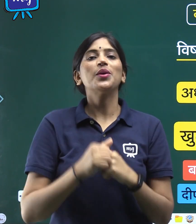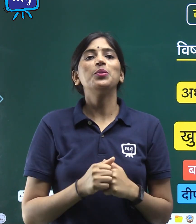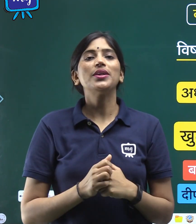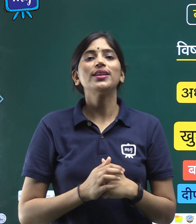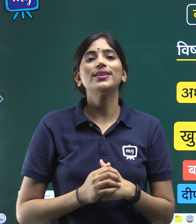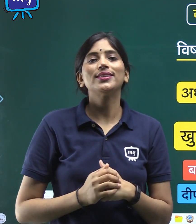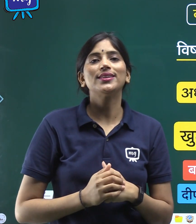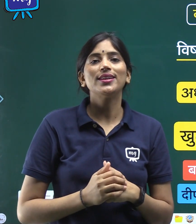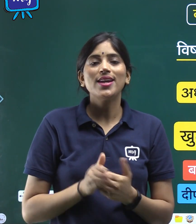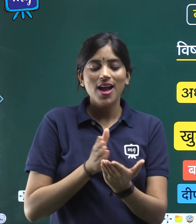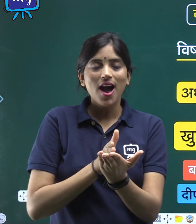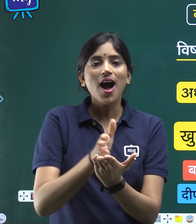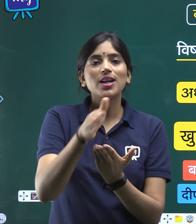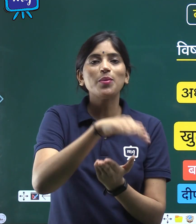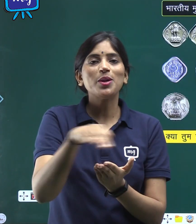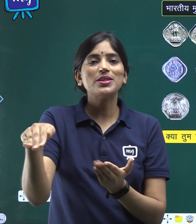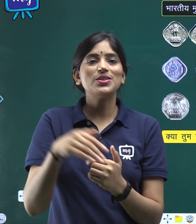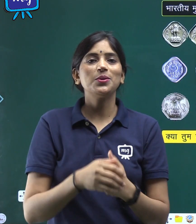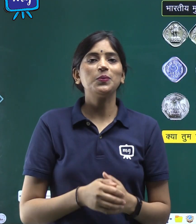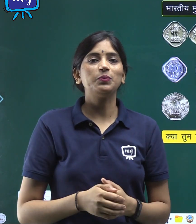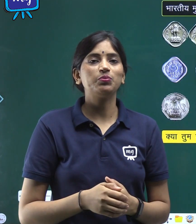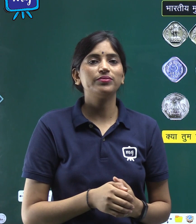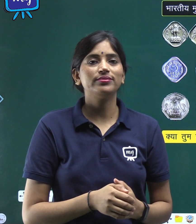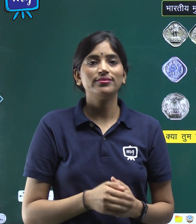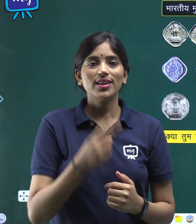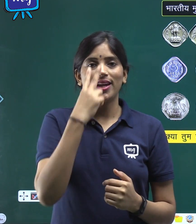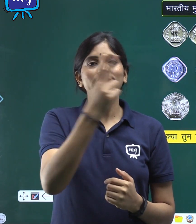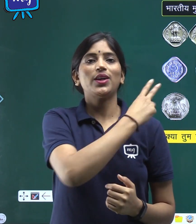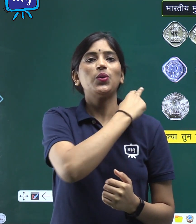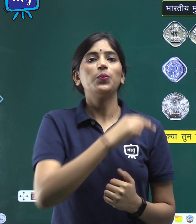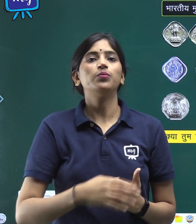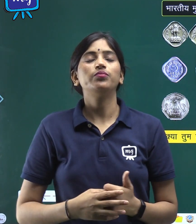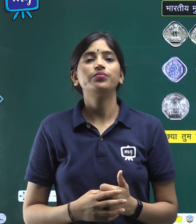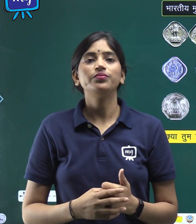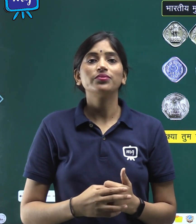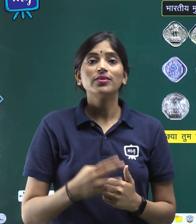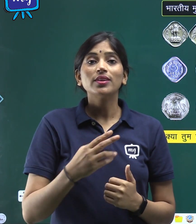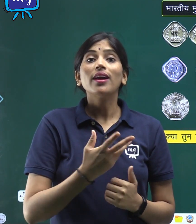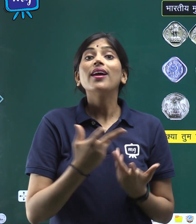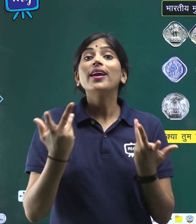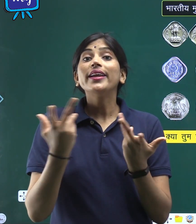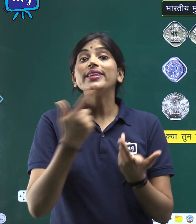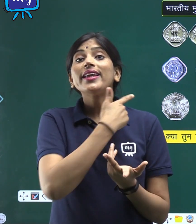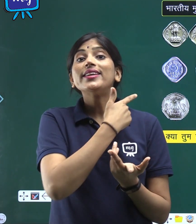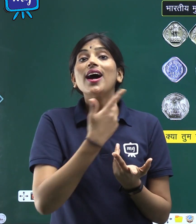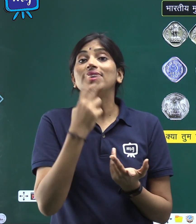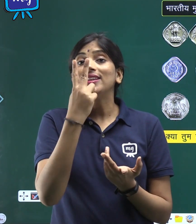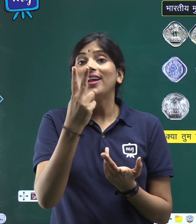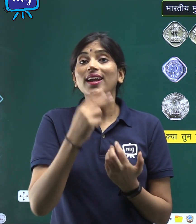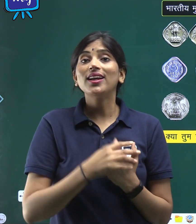कुमारी। आगे बढ़े बच्चों। देखो देखो बच्चों, ये क्या दिख रहा